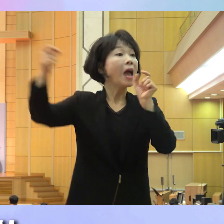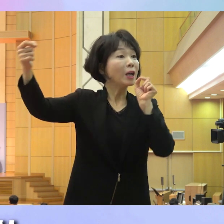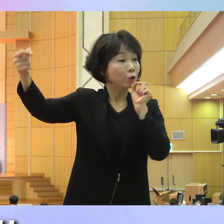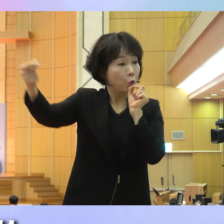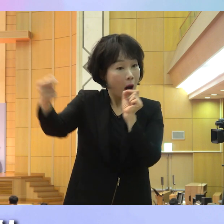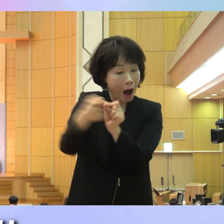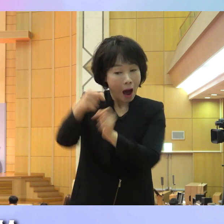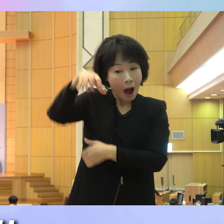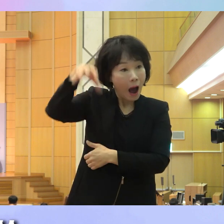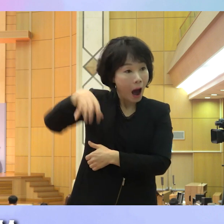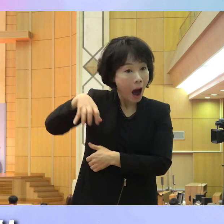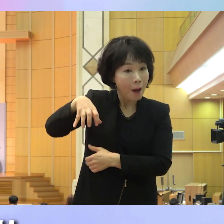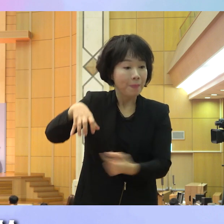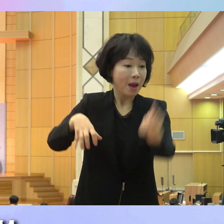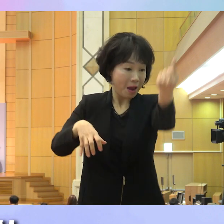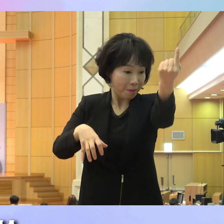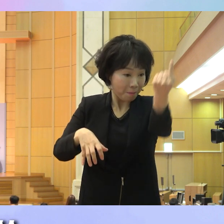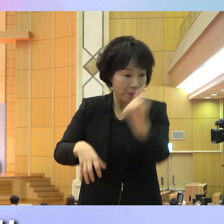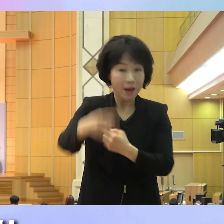예수